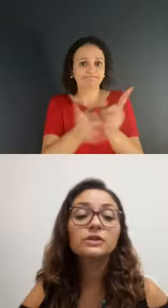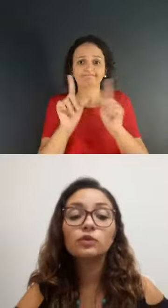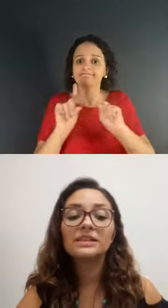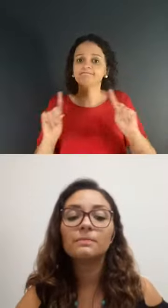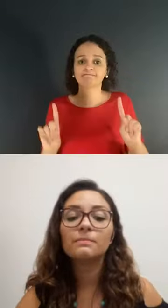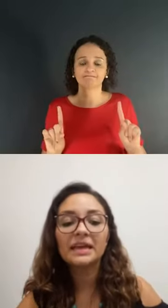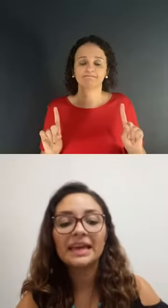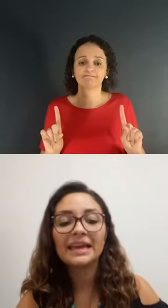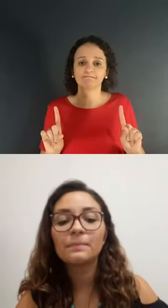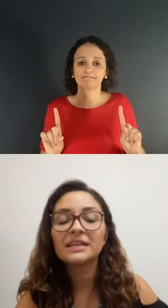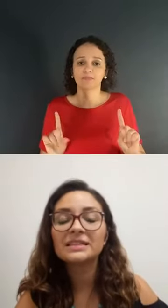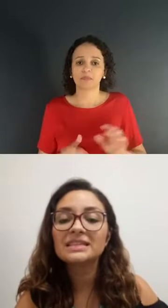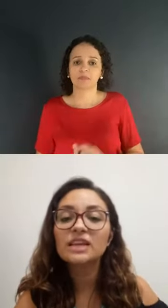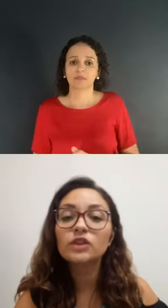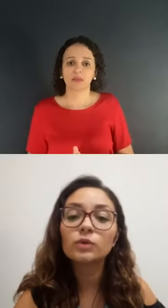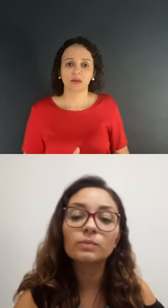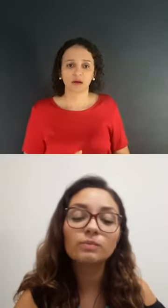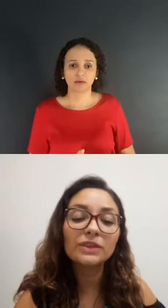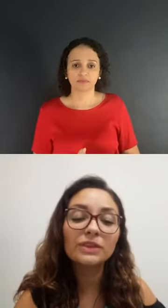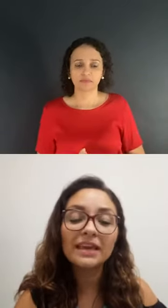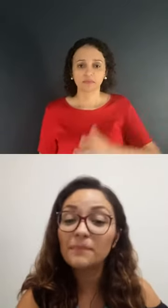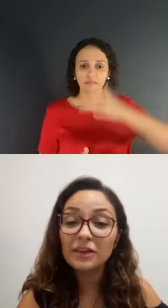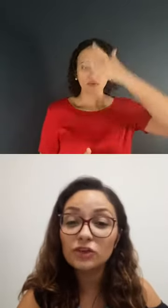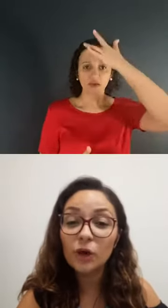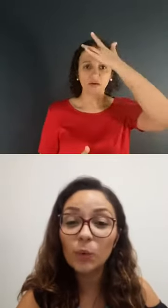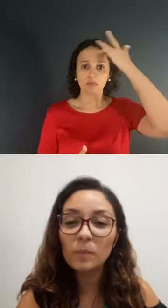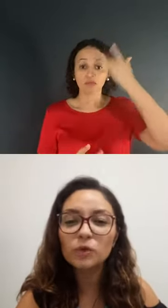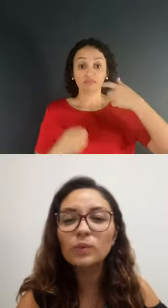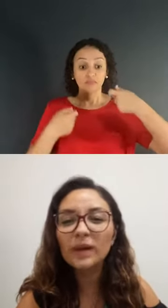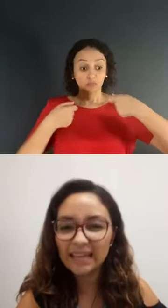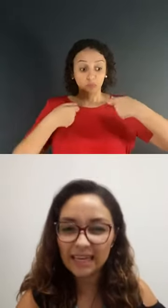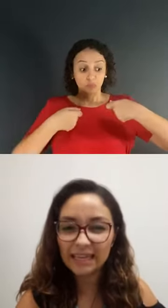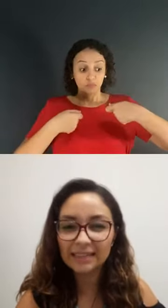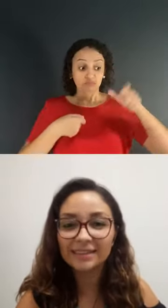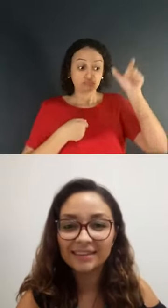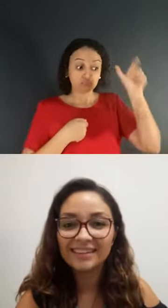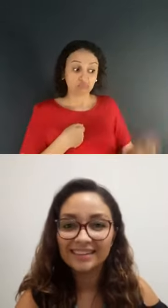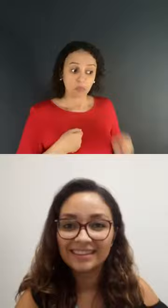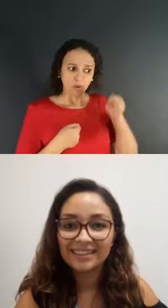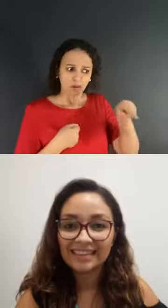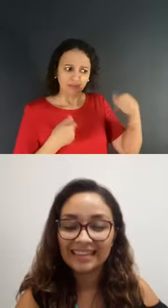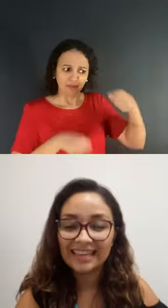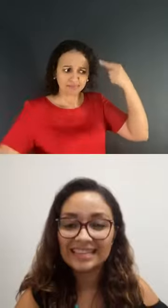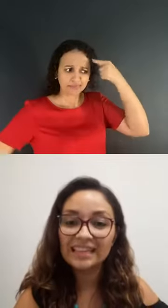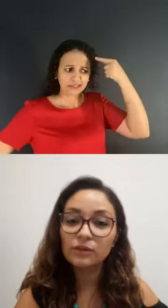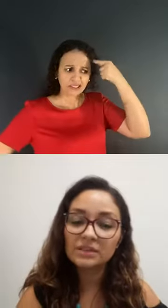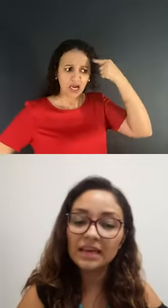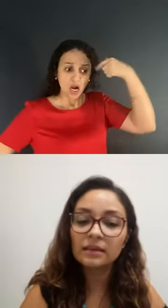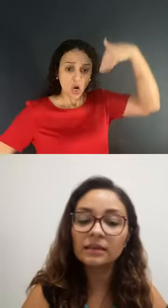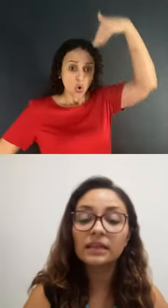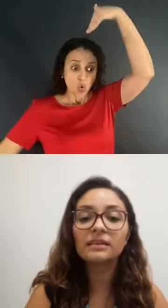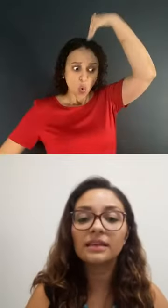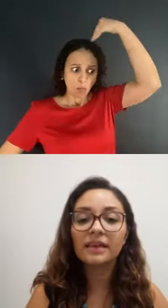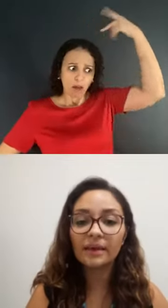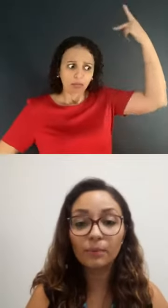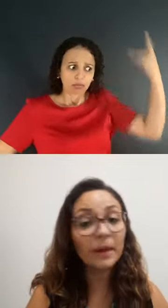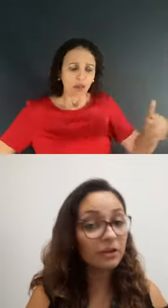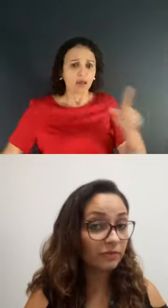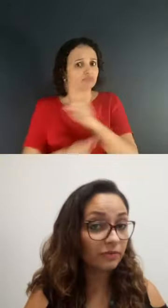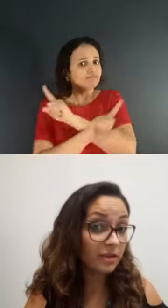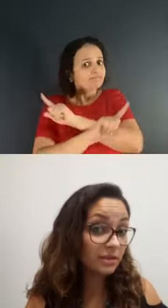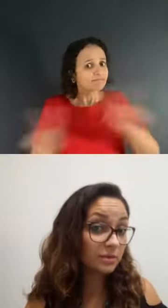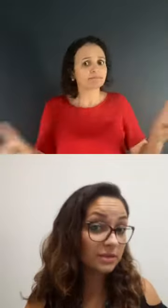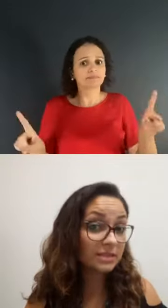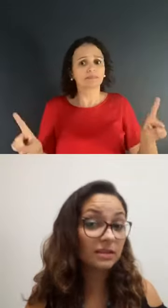A pessoa também, ela precisa ter em mente que a culpa nunca é dela, né? Se ela consegue entender, por